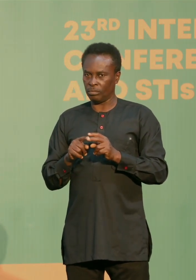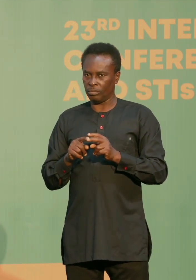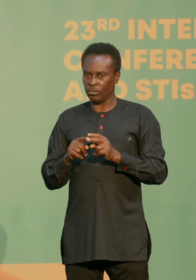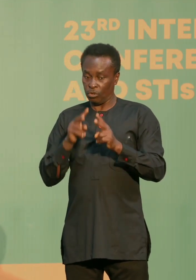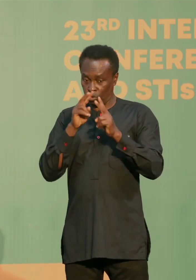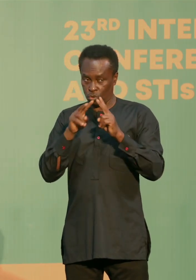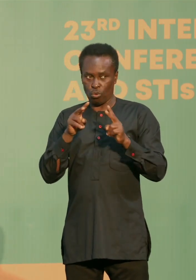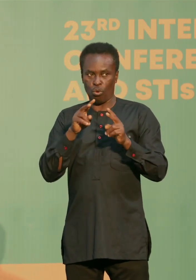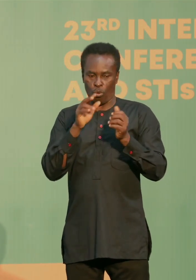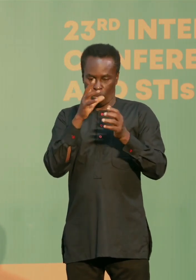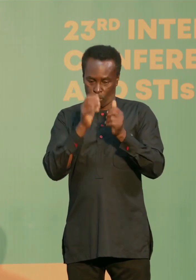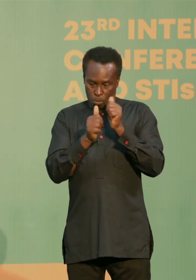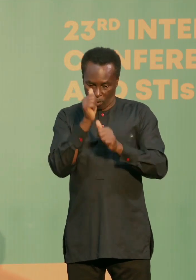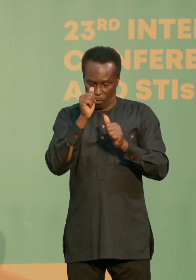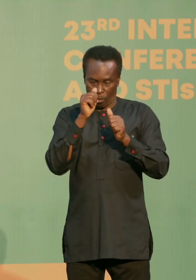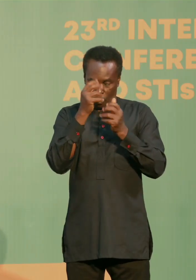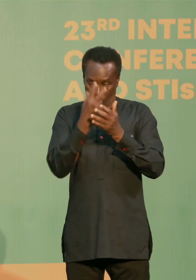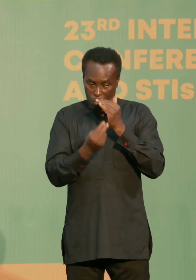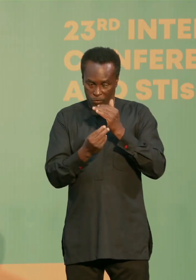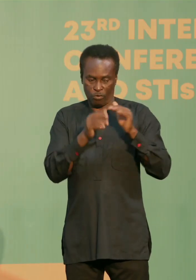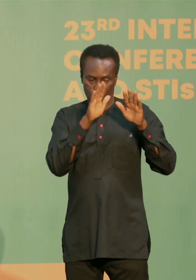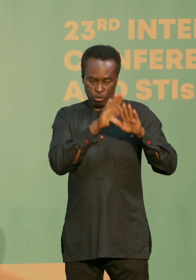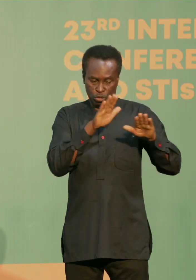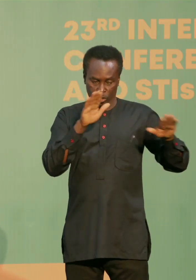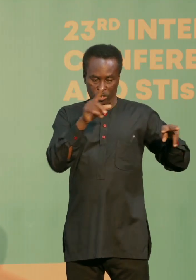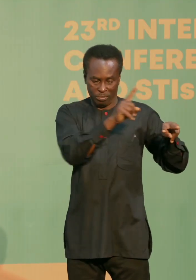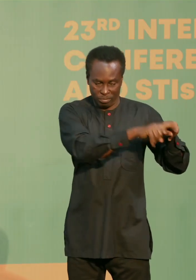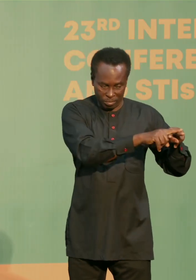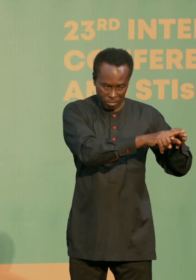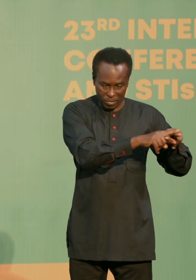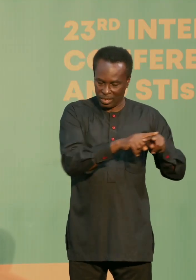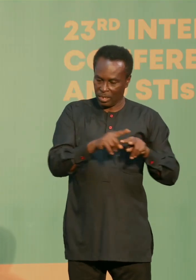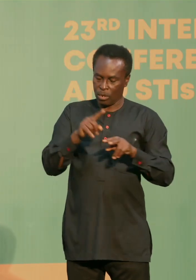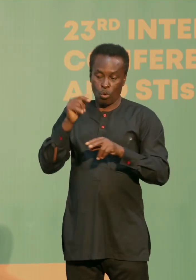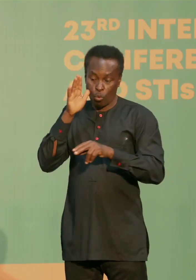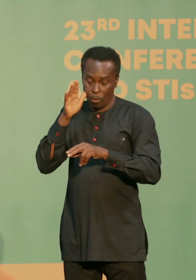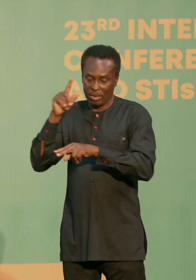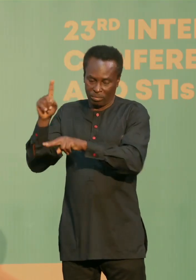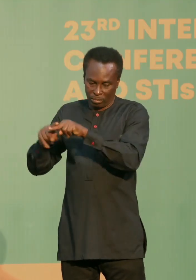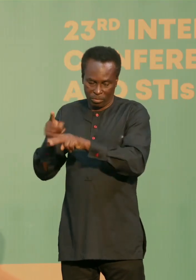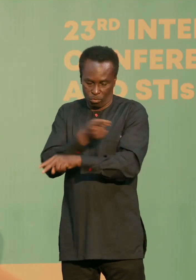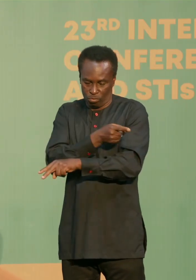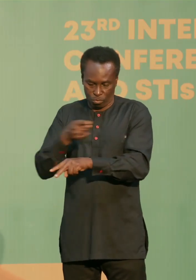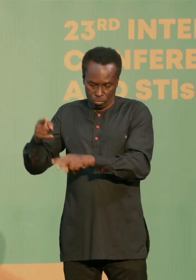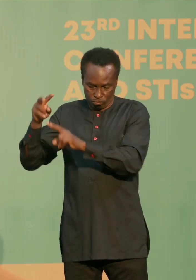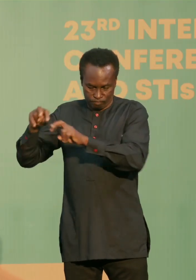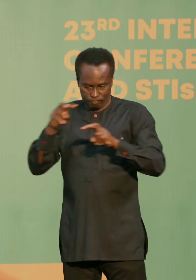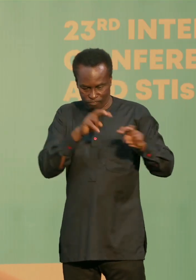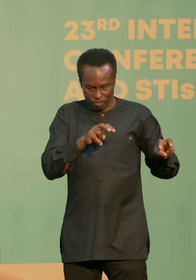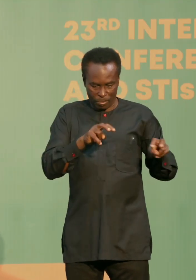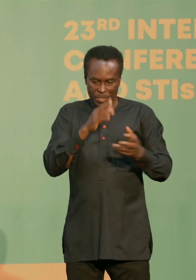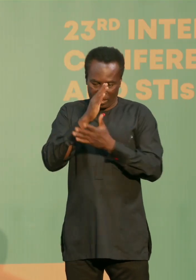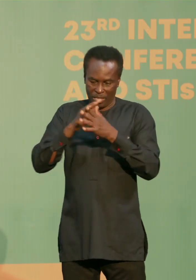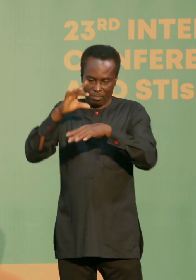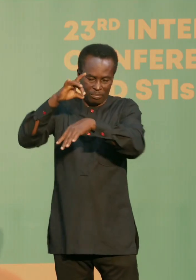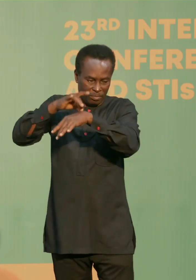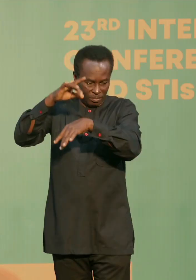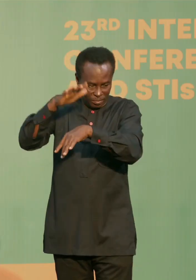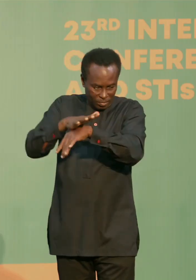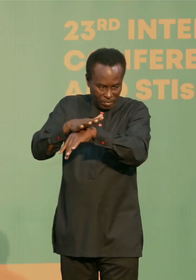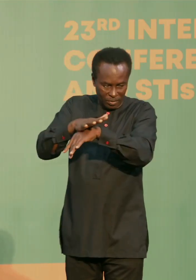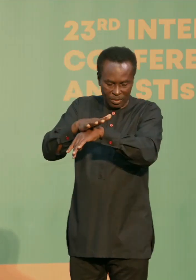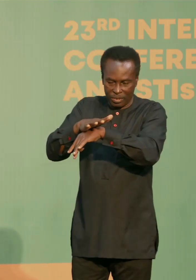chez l'enfant. Et puis, les IST rendent vulnérables la femme au paludisme et à la